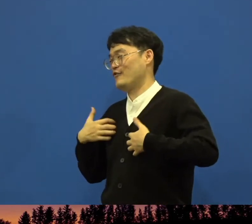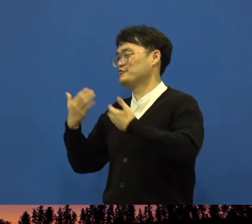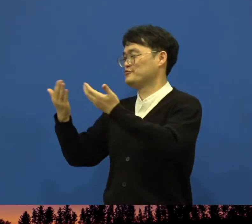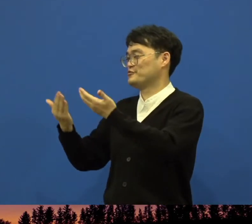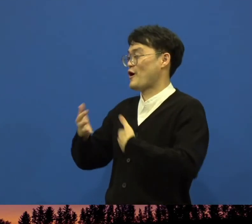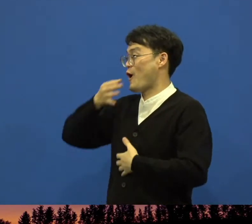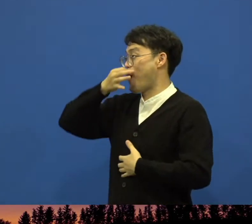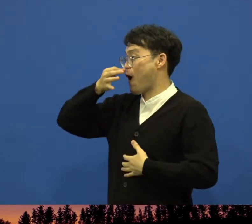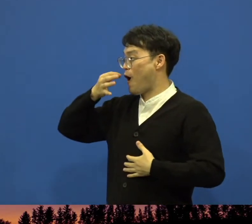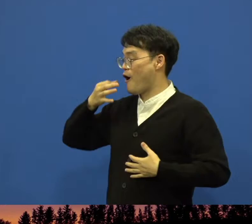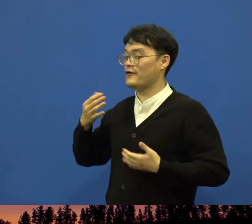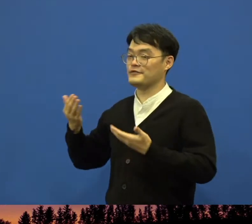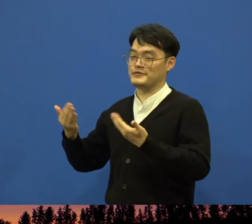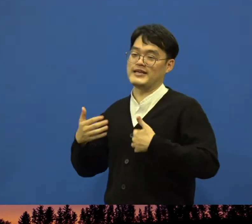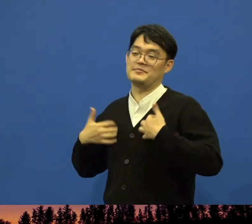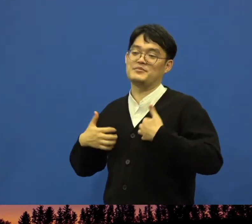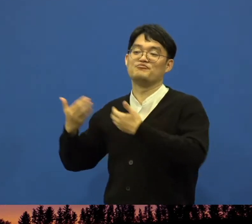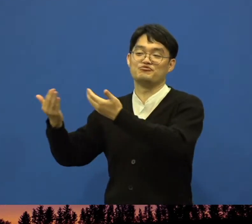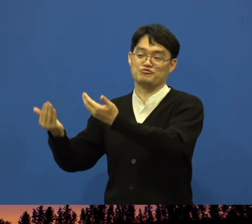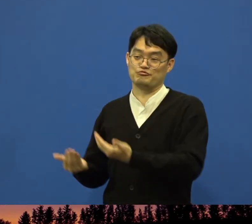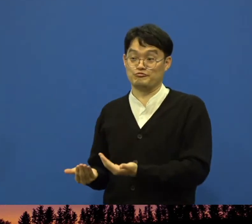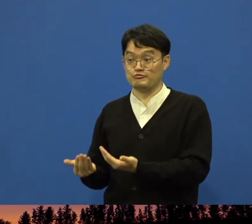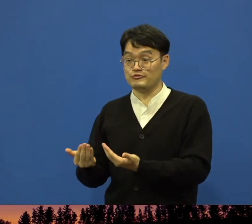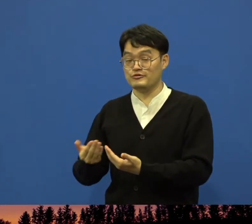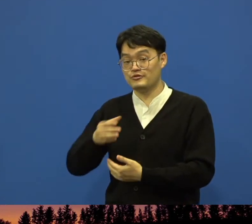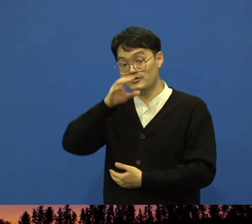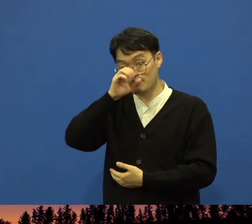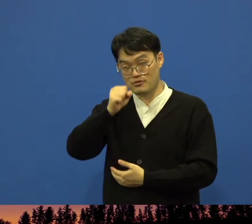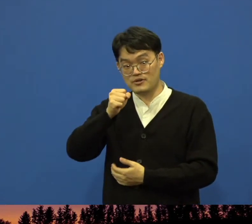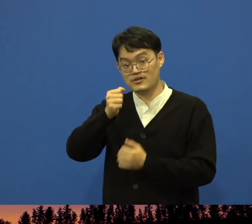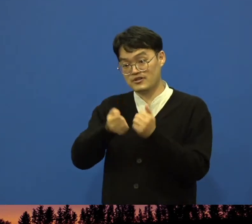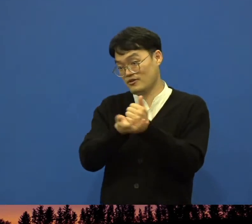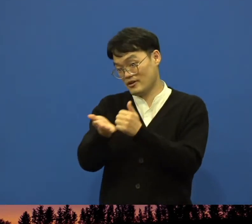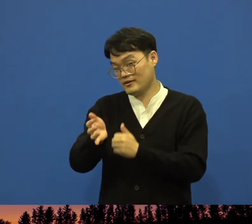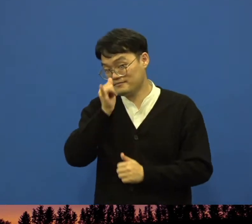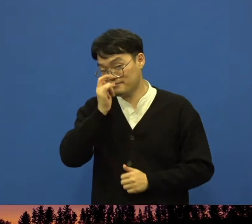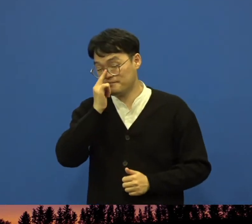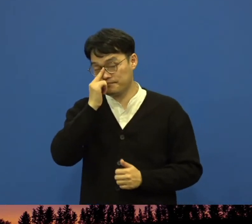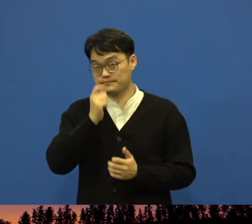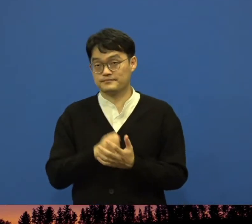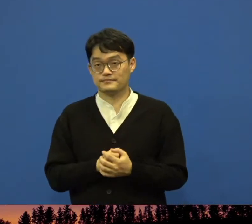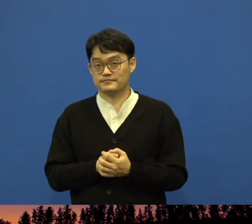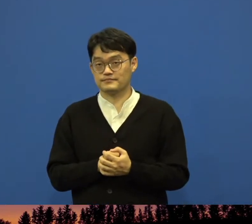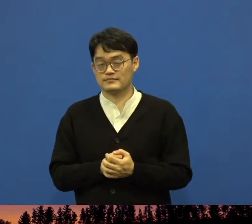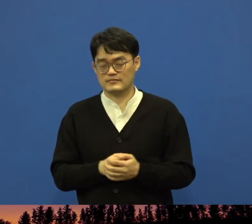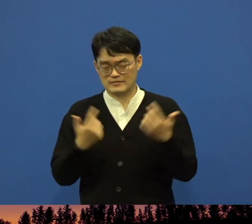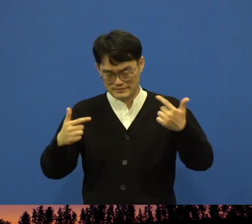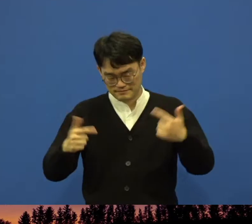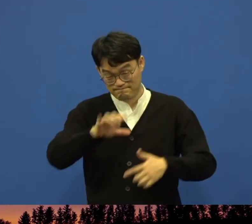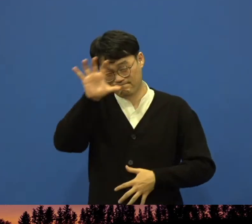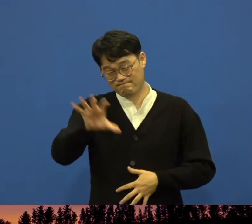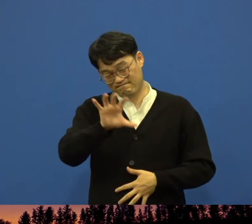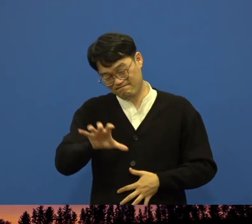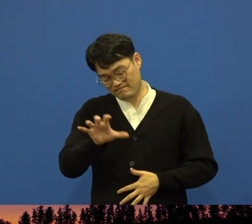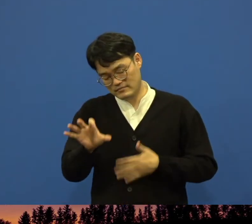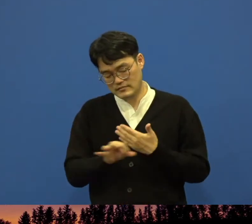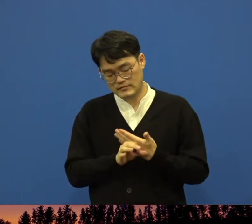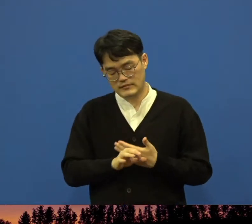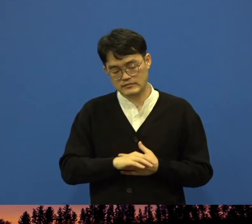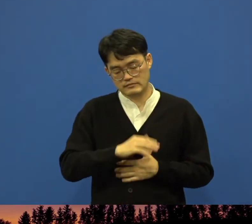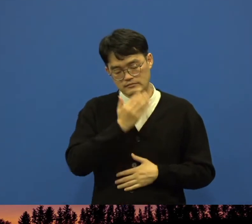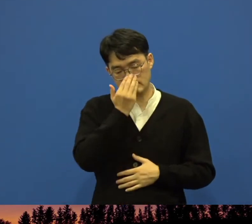우리에게 삶의 일시의 기쁨을 이제 누리는 것들은 굉장히 중요한 것이죠. 우리가 늘 반복된 삶을 살다 보면